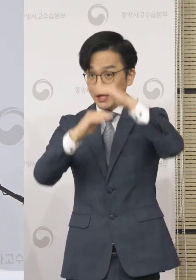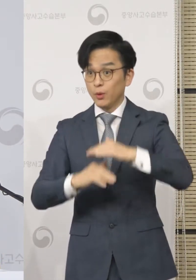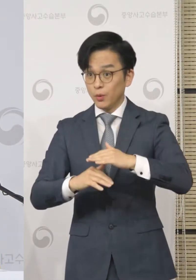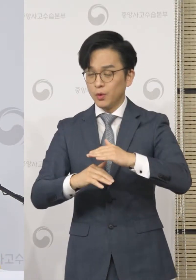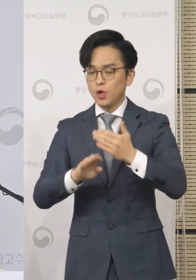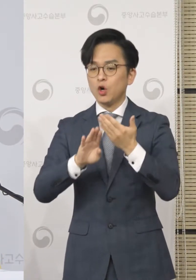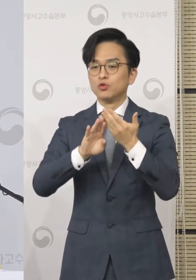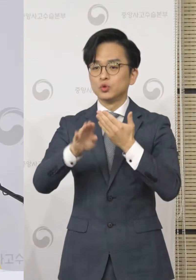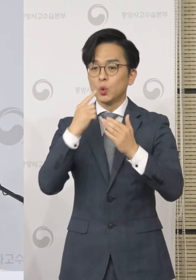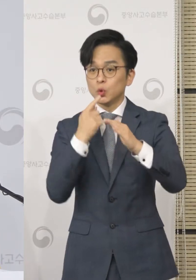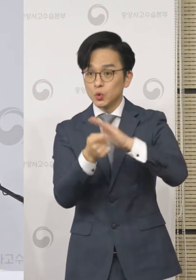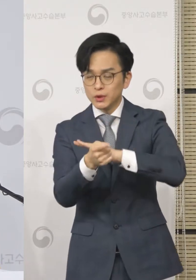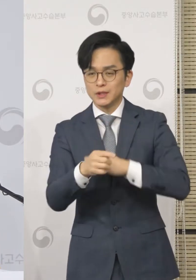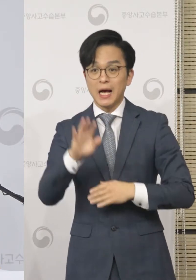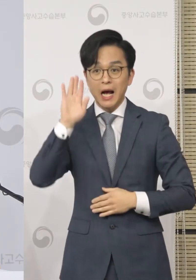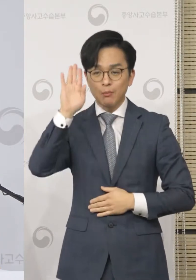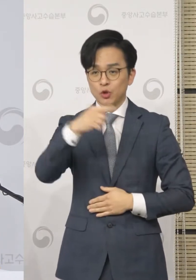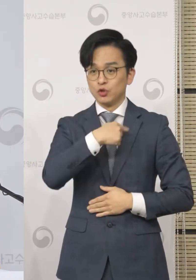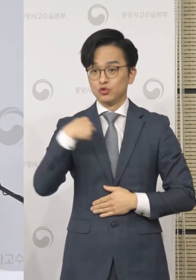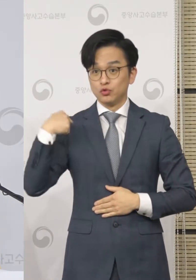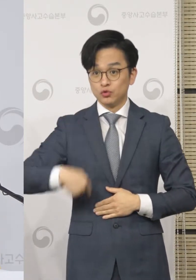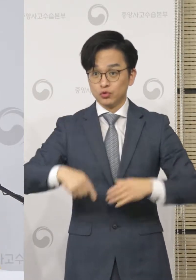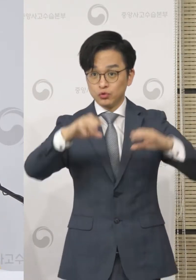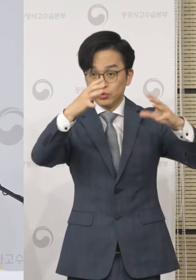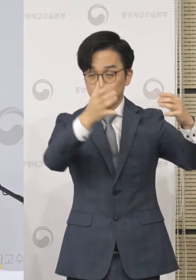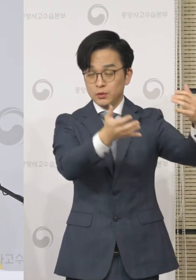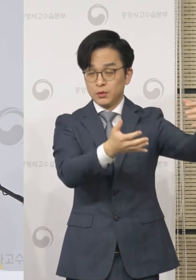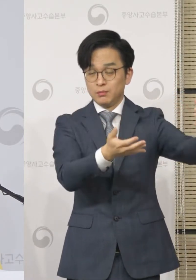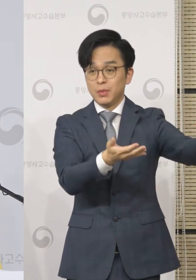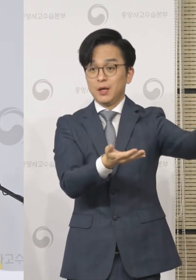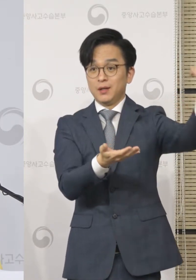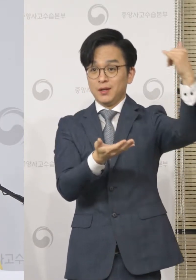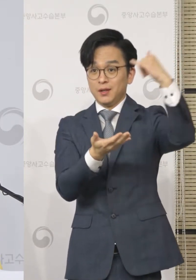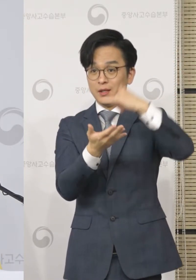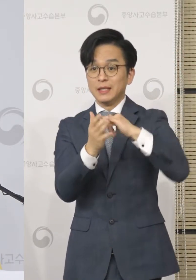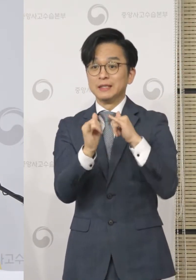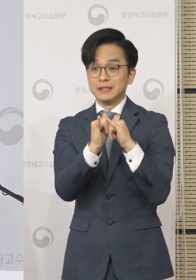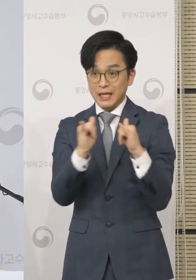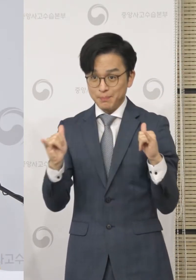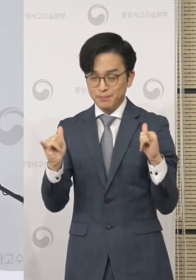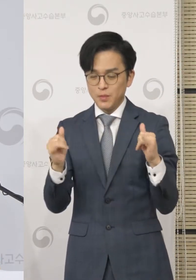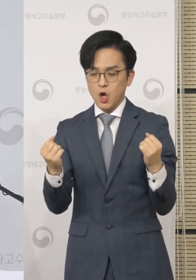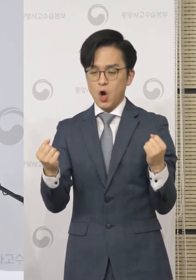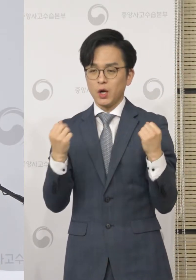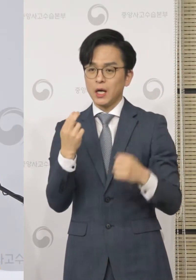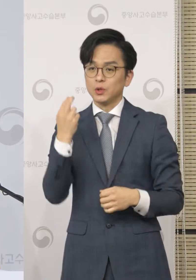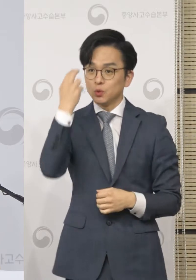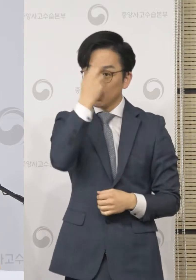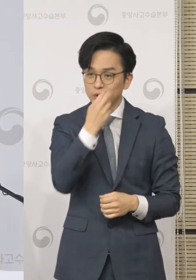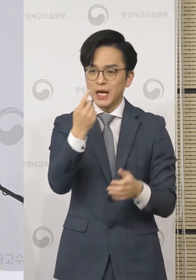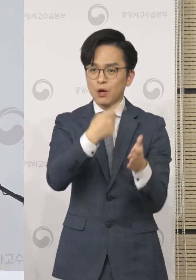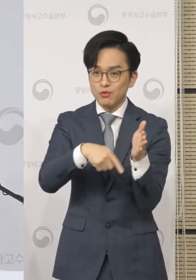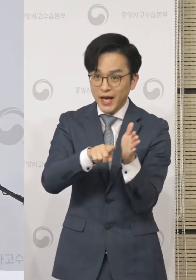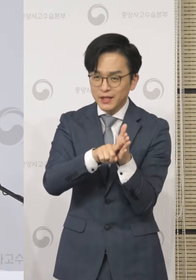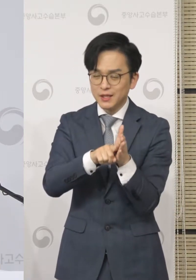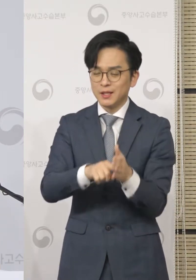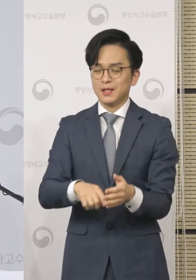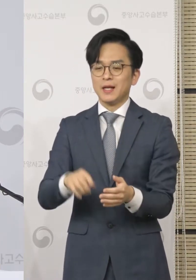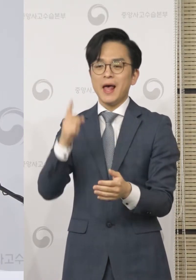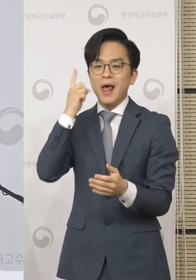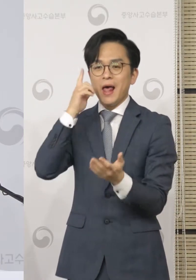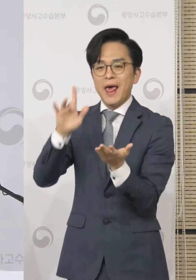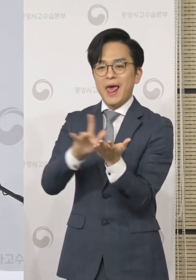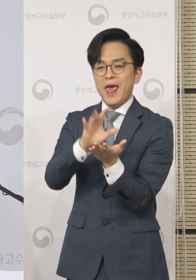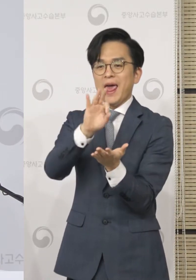후속 조치로 중국에서 입국하는 입국자에 대하여 건강 상태 모니터링을 위한 모바일